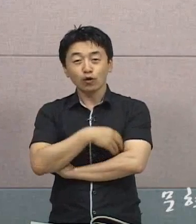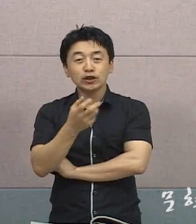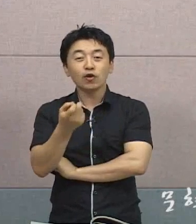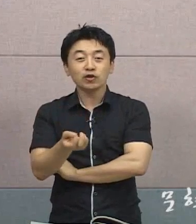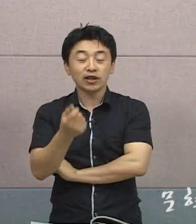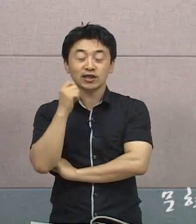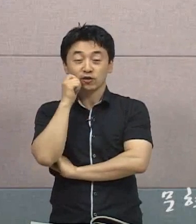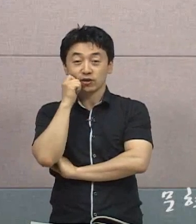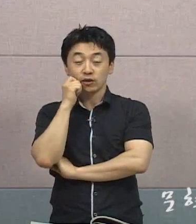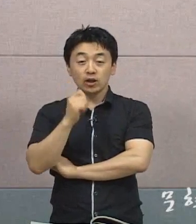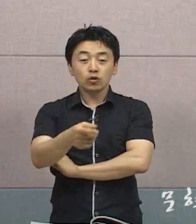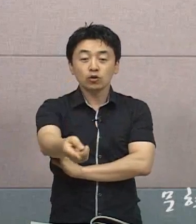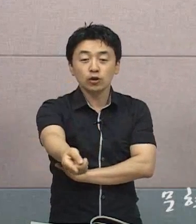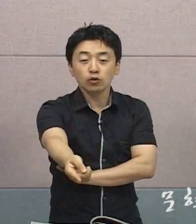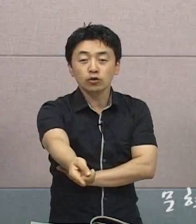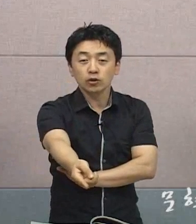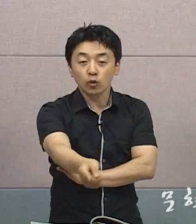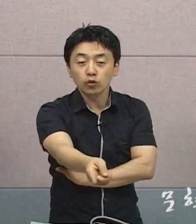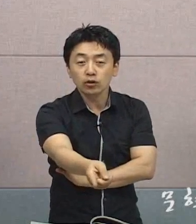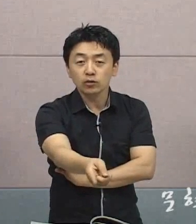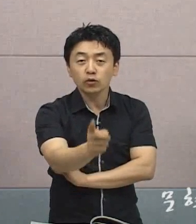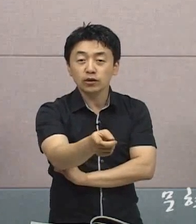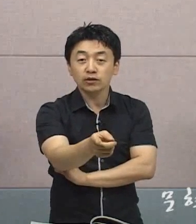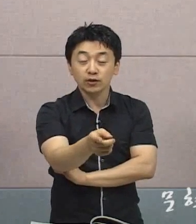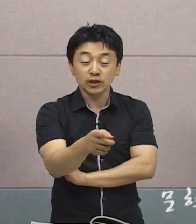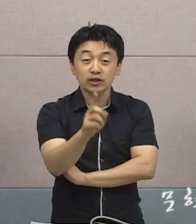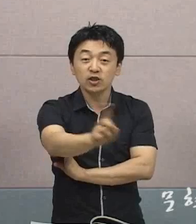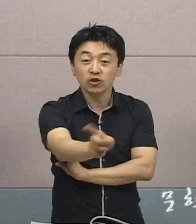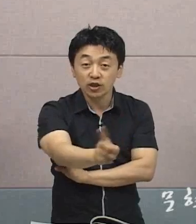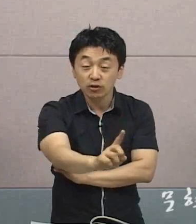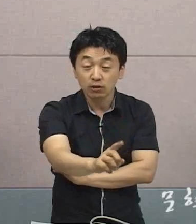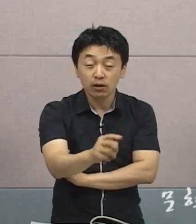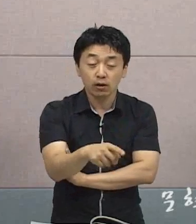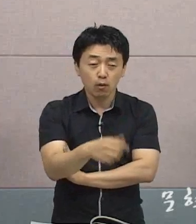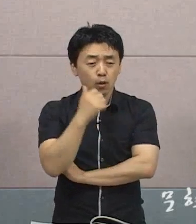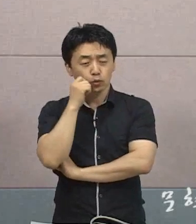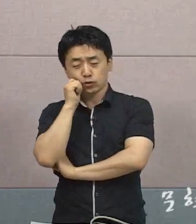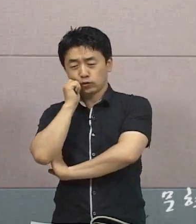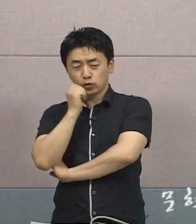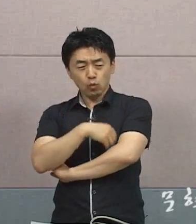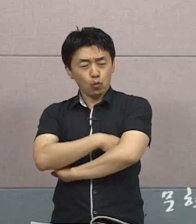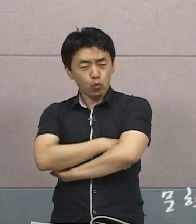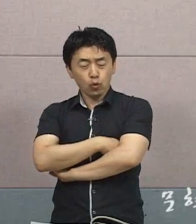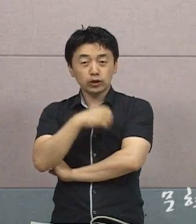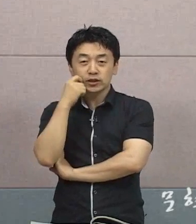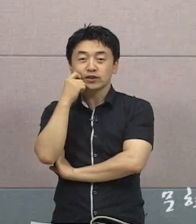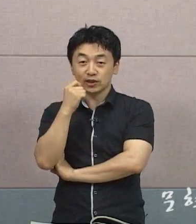그 어떻게가 이 어떻게요. 너 이거 어디서 샀어? 어떻게 샀어? 그때는 이 어떻게고요. 어떻게 그랬지? 그때는